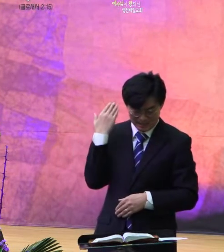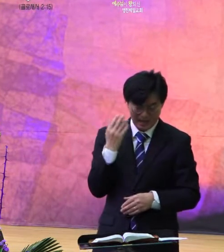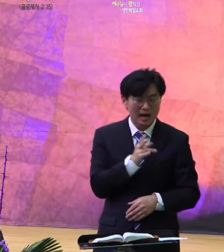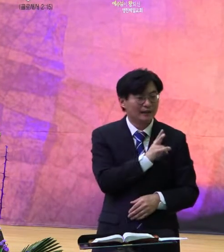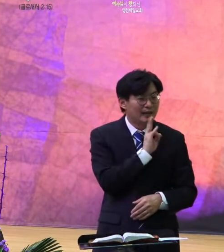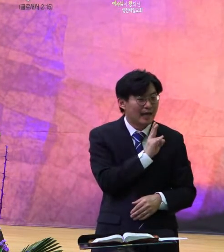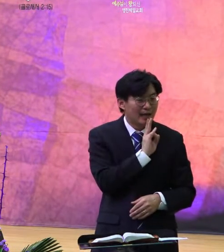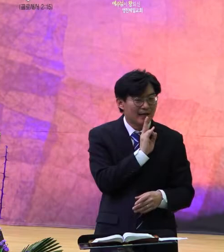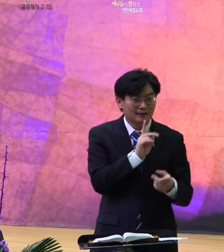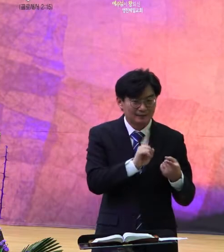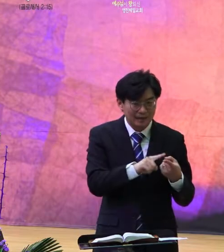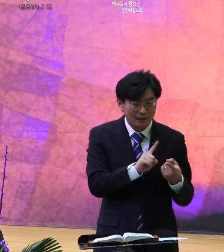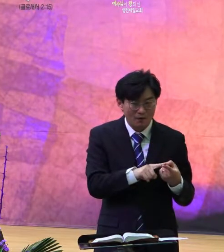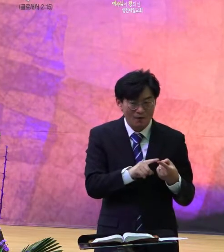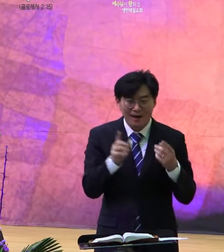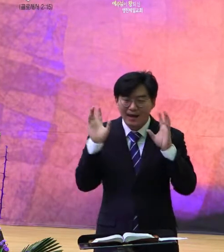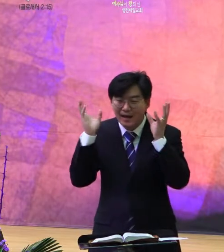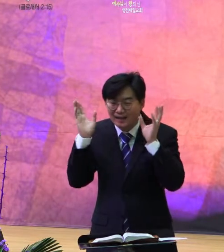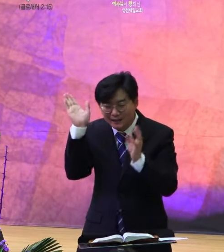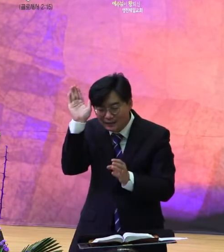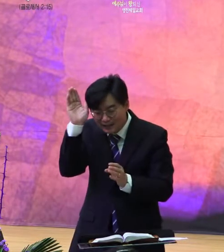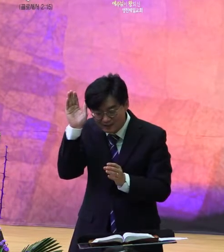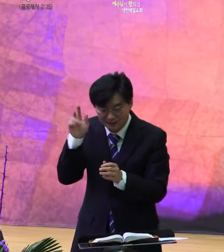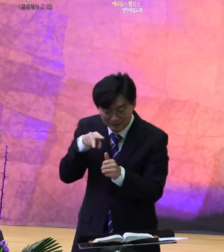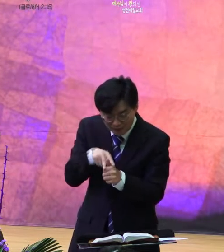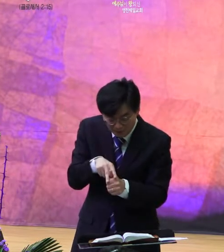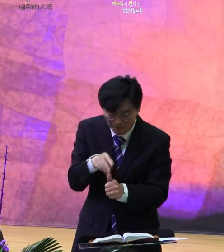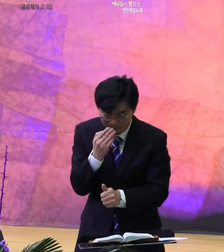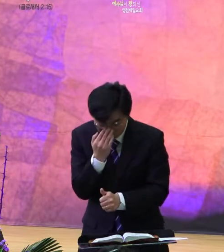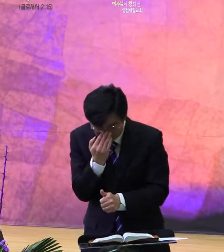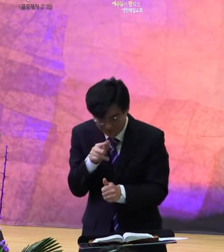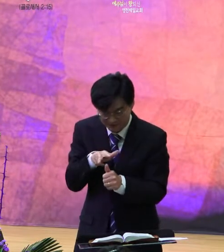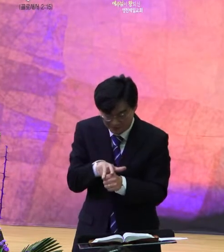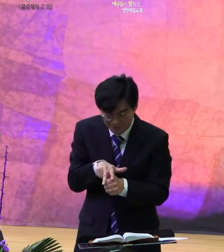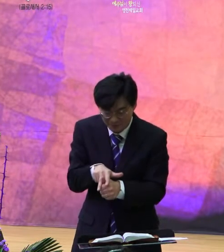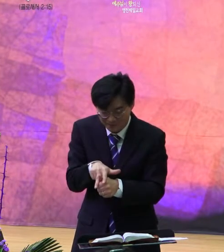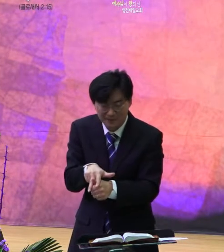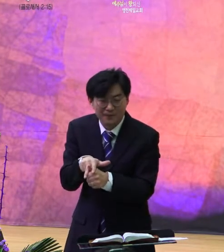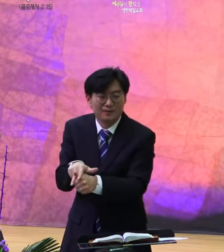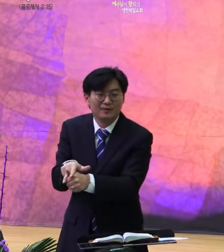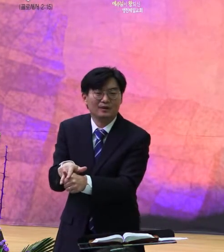모습이죠. 나귀 새끼를 타고 겸손하게 예루살렘에 입성하셨습니다.